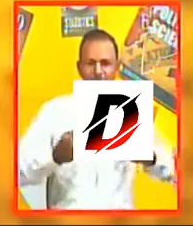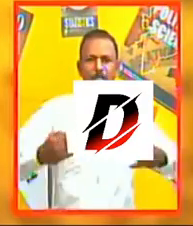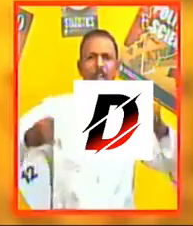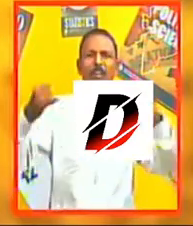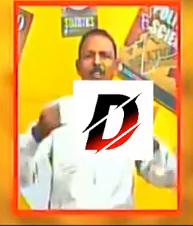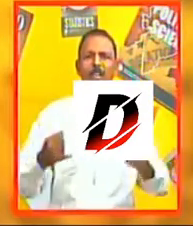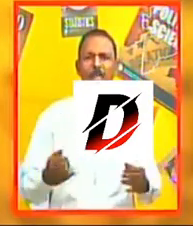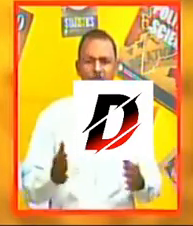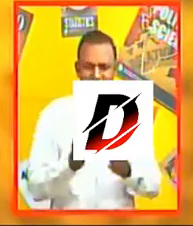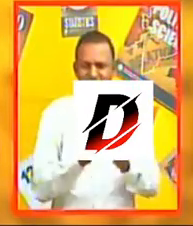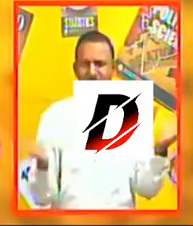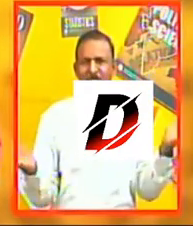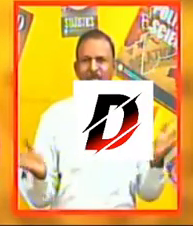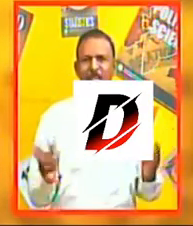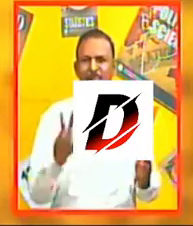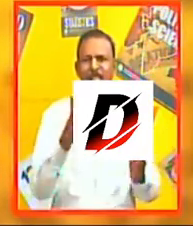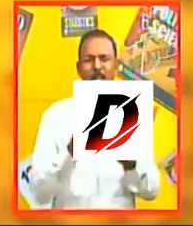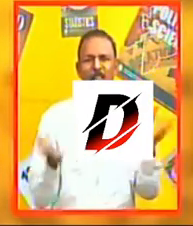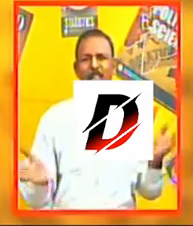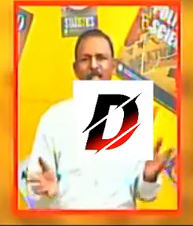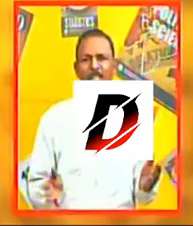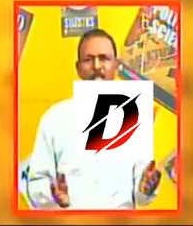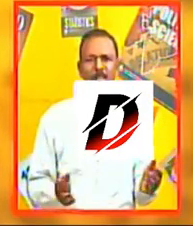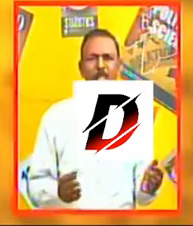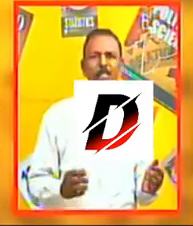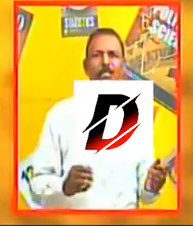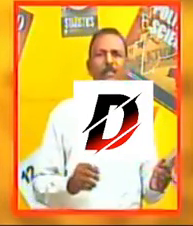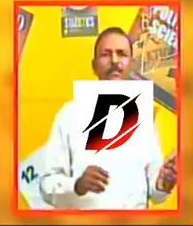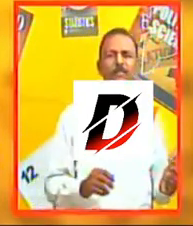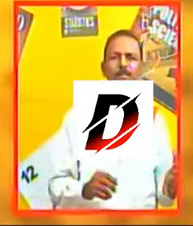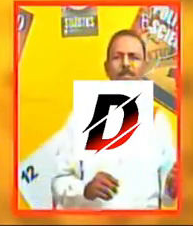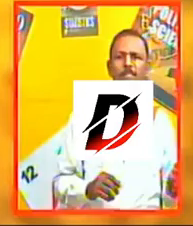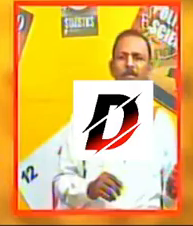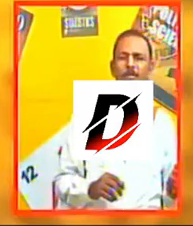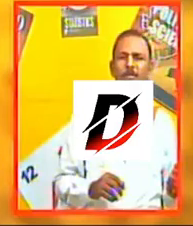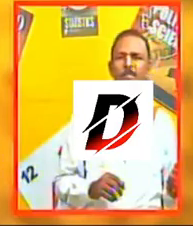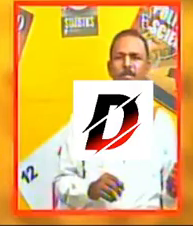வர்றேன். இந்தியாவை இரண்டாக பிரிக்கும் கோட்டின் பெயர்